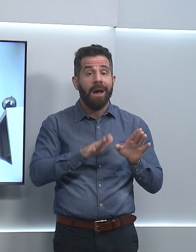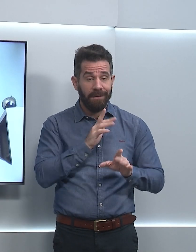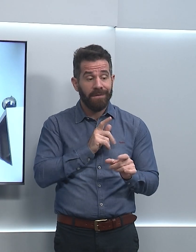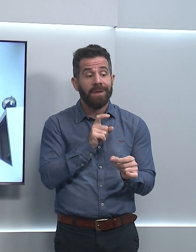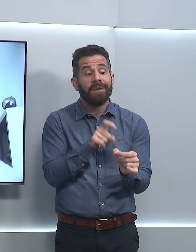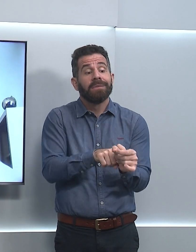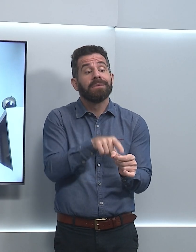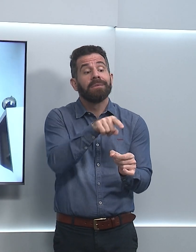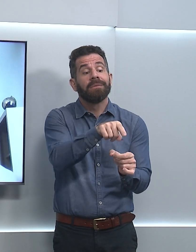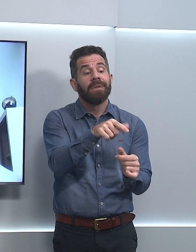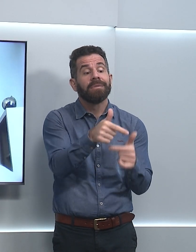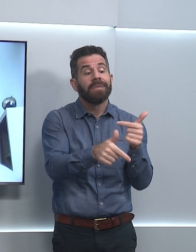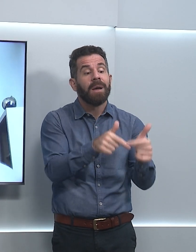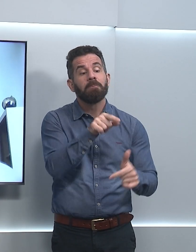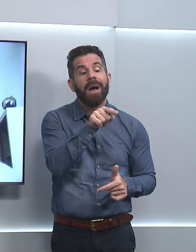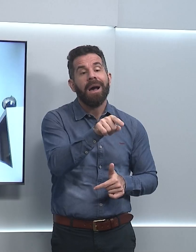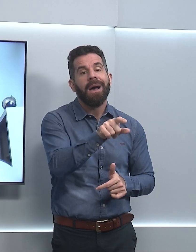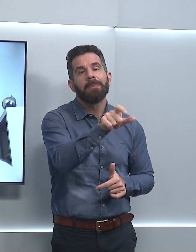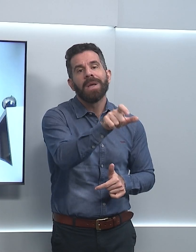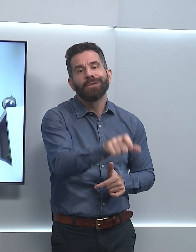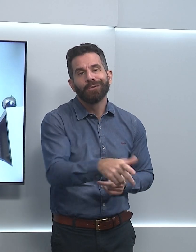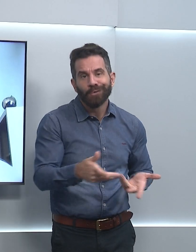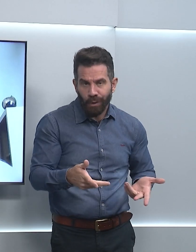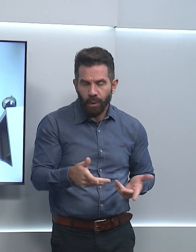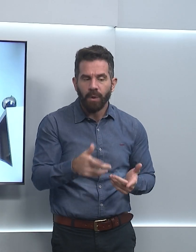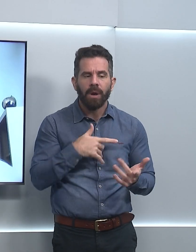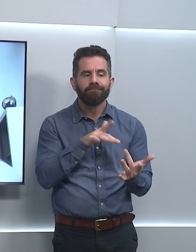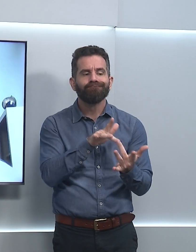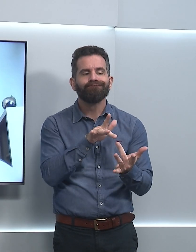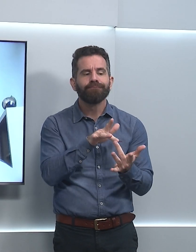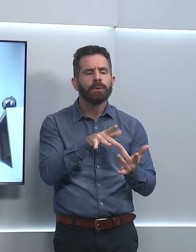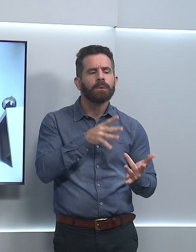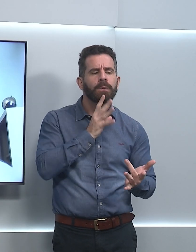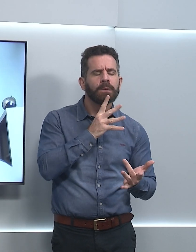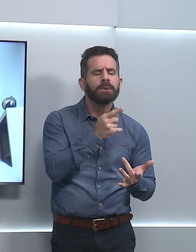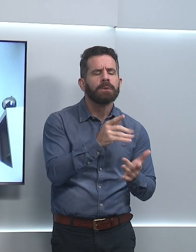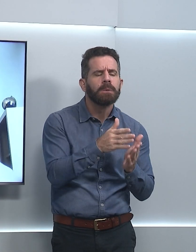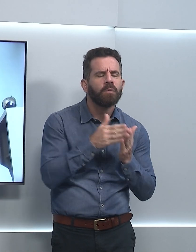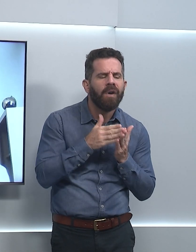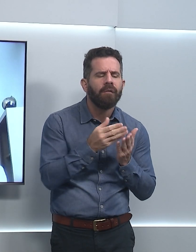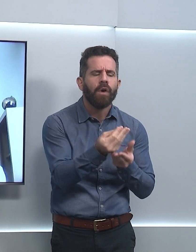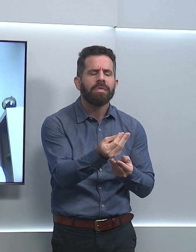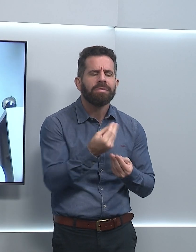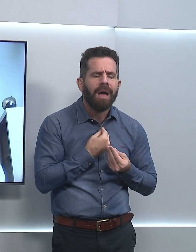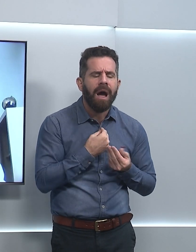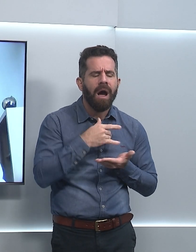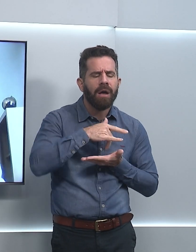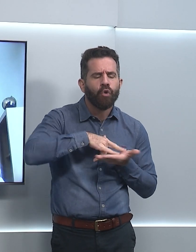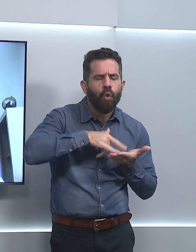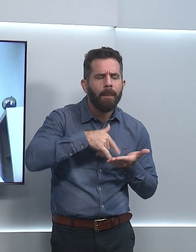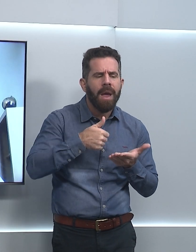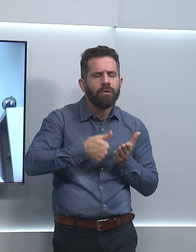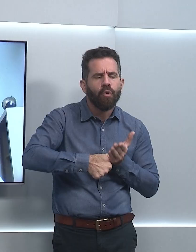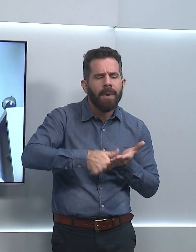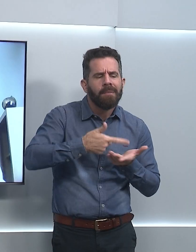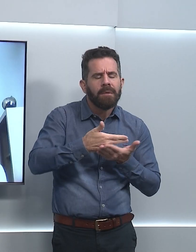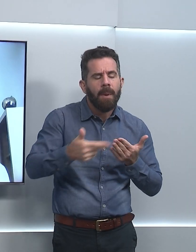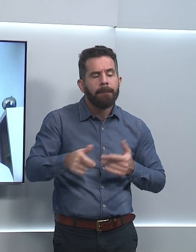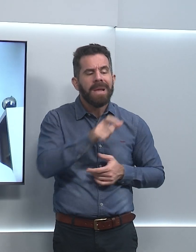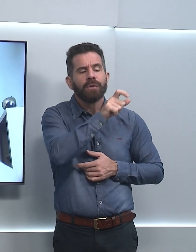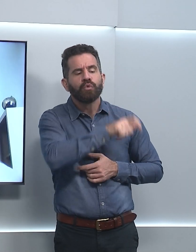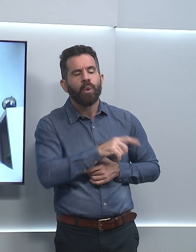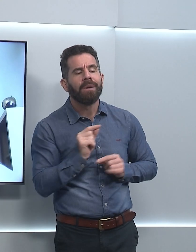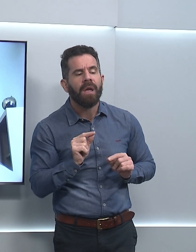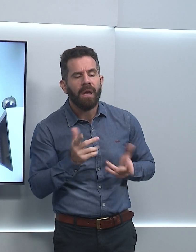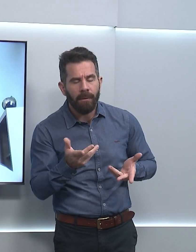com algum servidor, algum trabalhador, algum funcionário ali daquele banco, simulam ali com aqueles documentos um